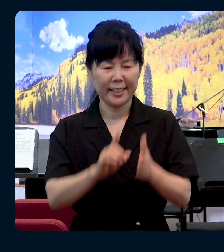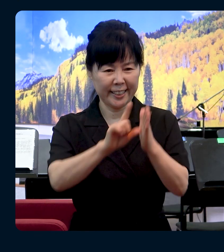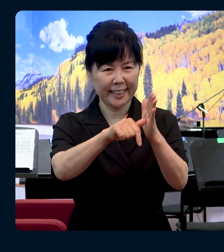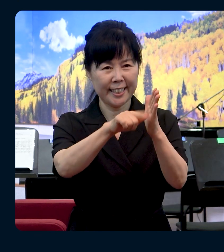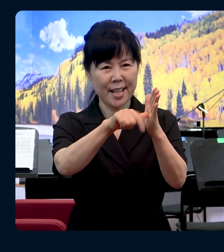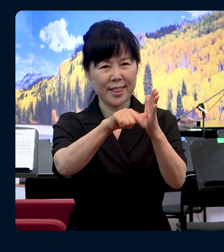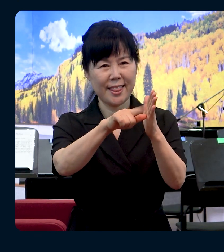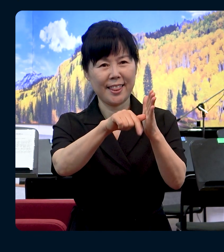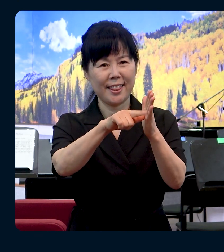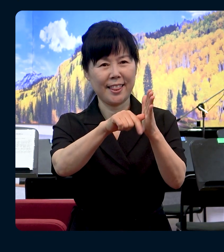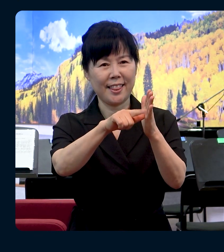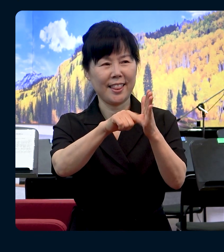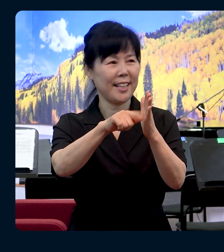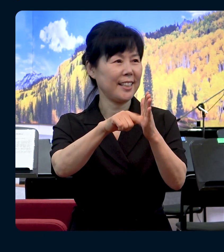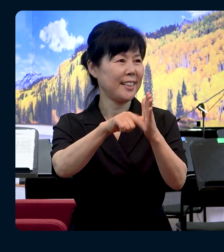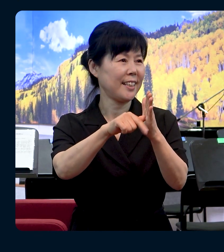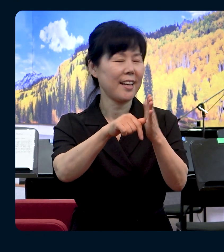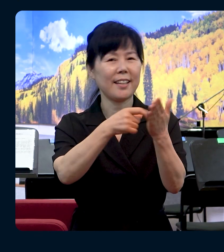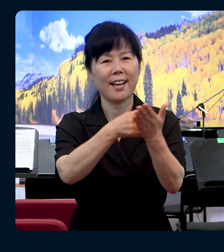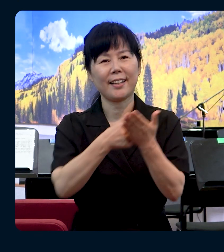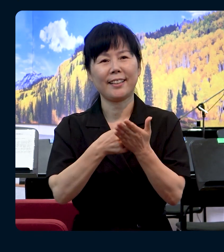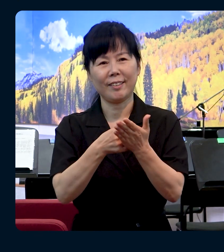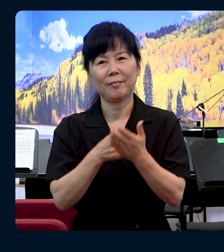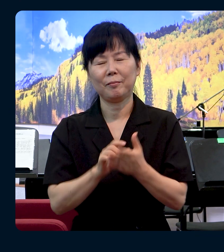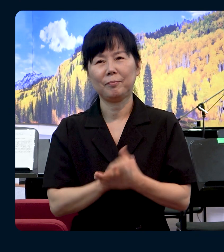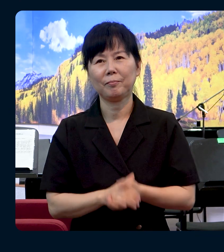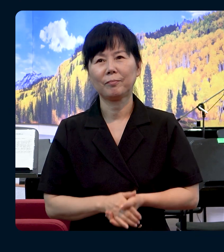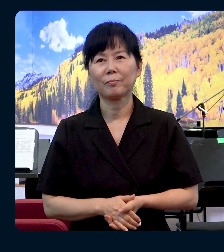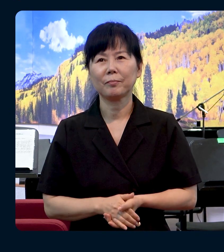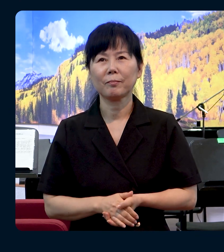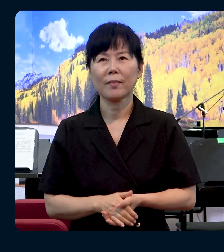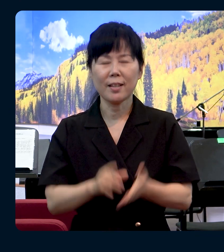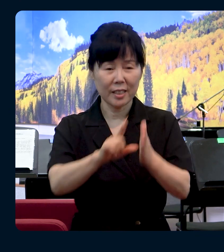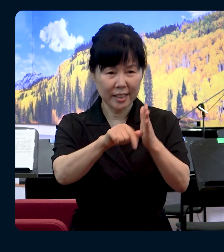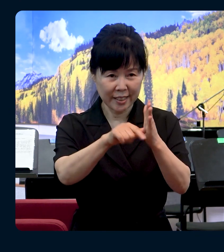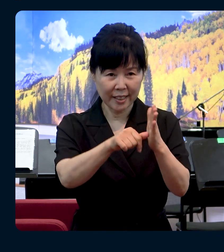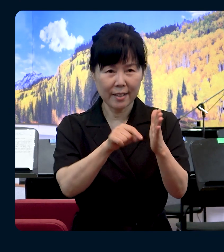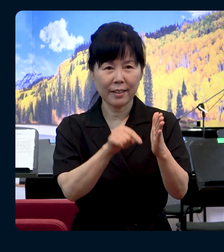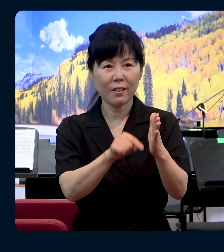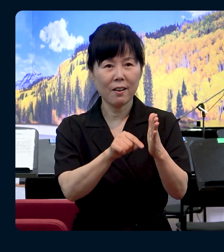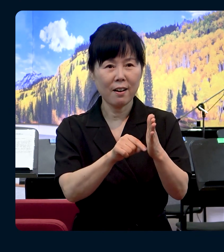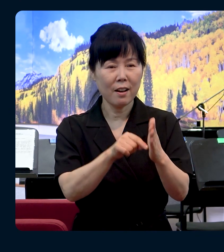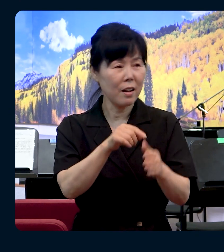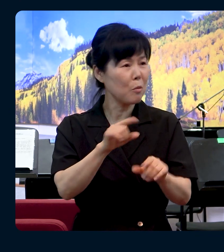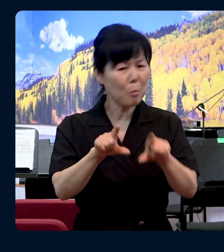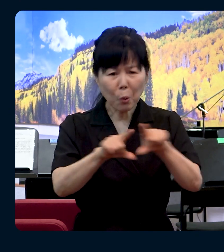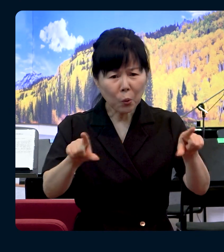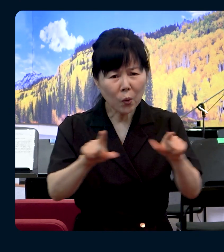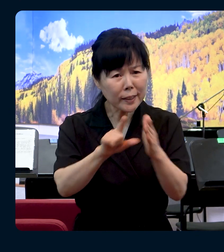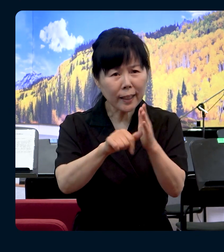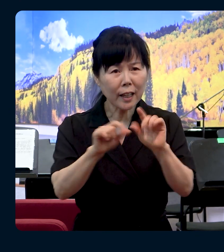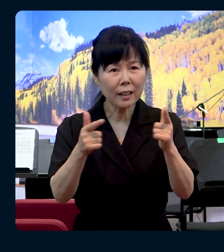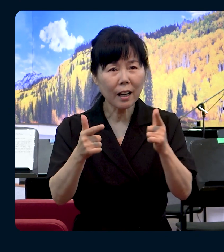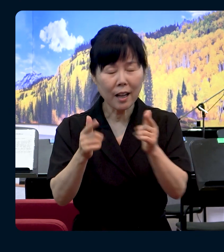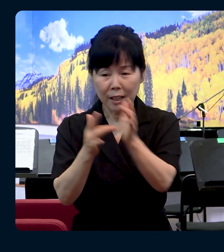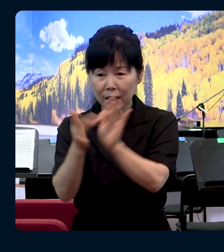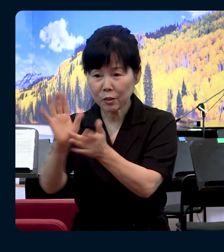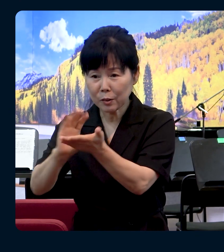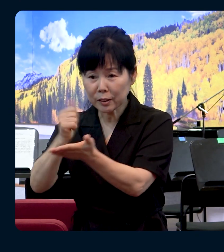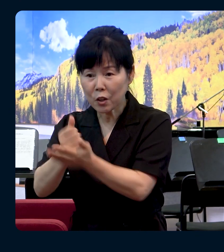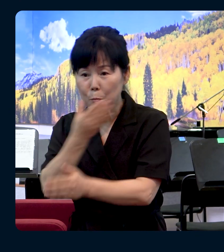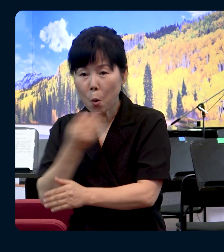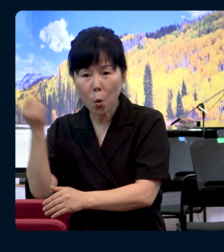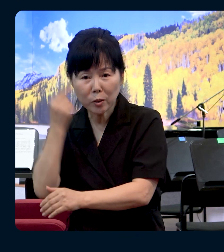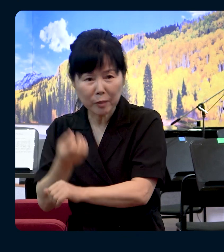시간을 redeeming, 대속하라는 거예요. 그 시간이 그냥 시간이 아니라 그리스도의 그 복음이 전해지는